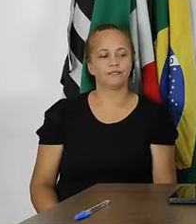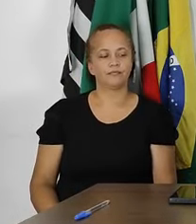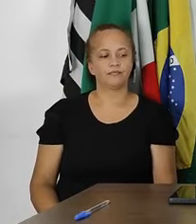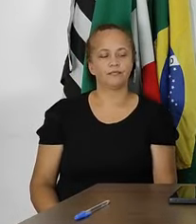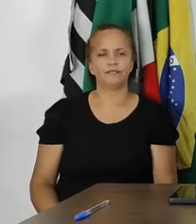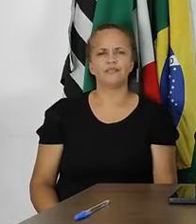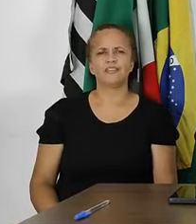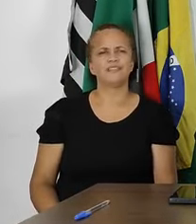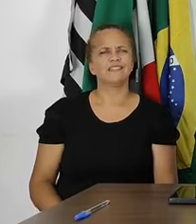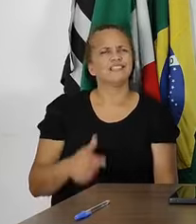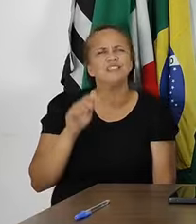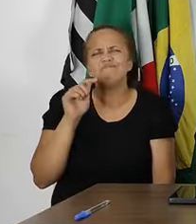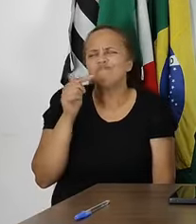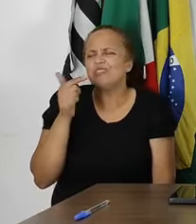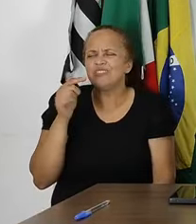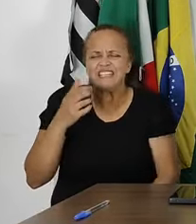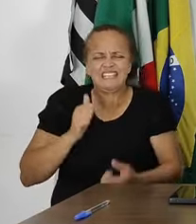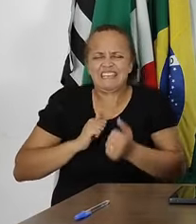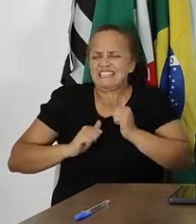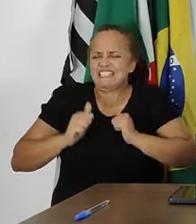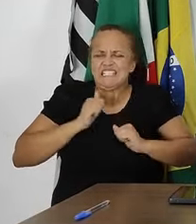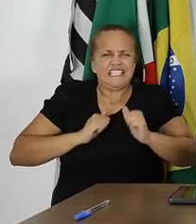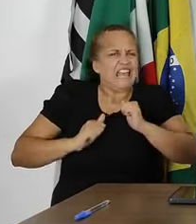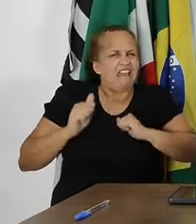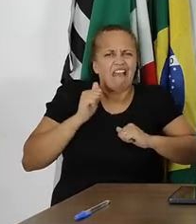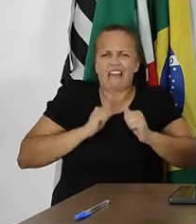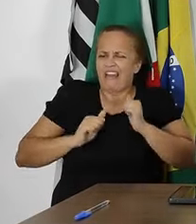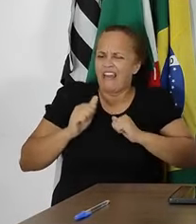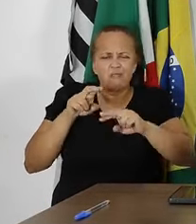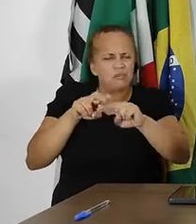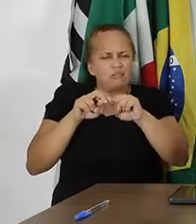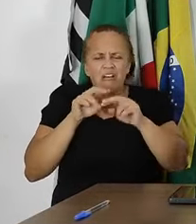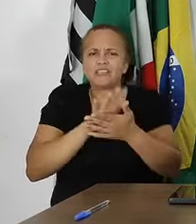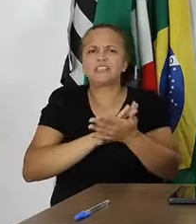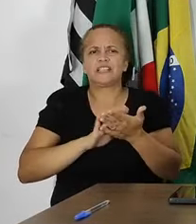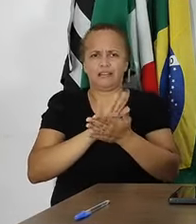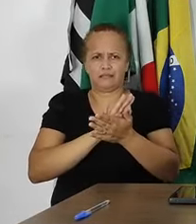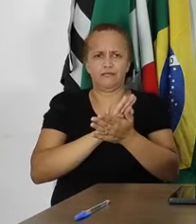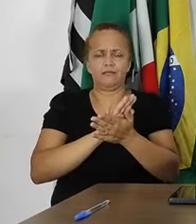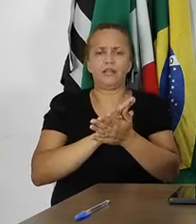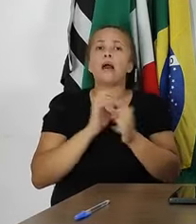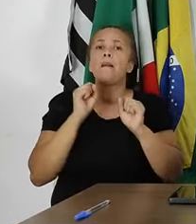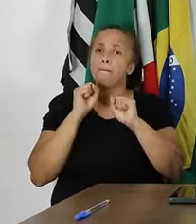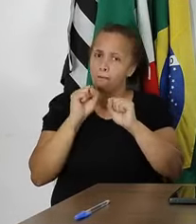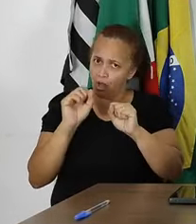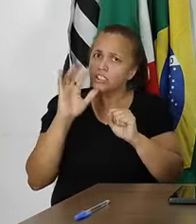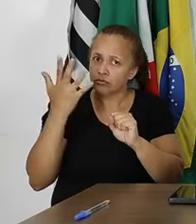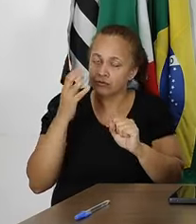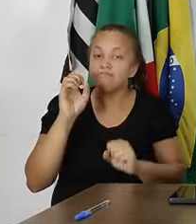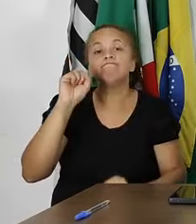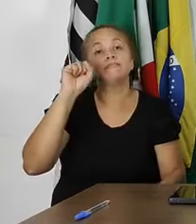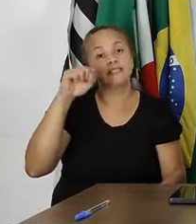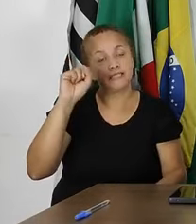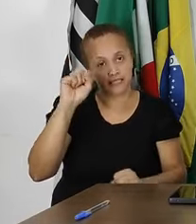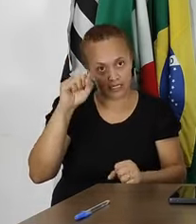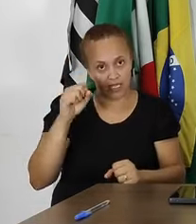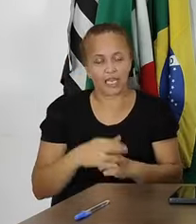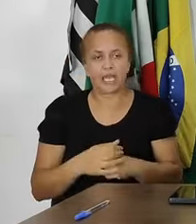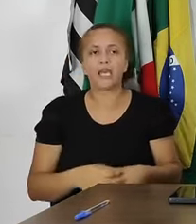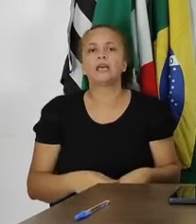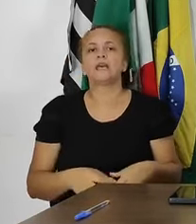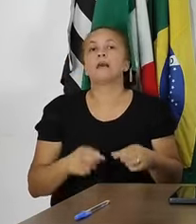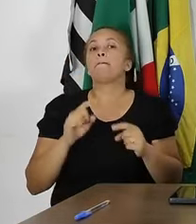andeis ansiosos de coisa alguma. A ansiedade pode até vir sobre mim e sobre você. Ela pode até